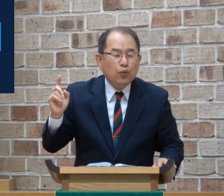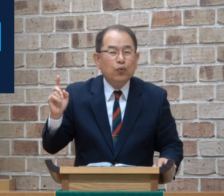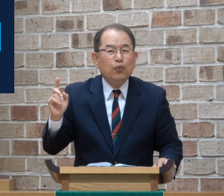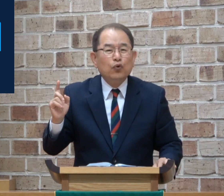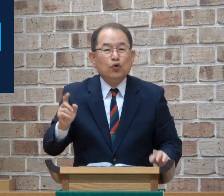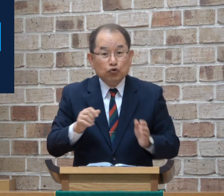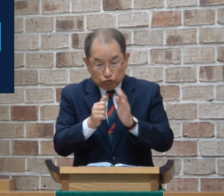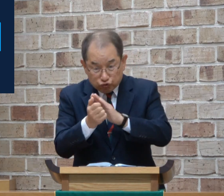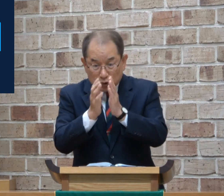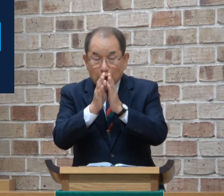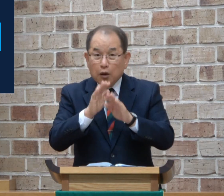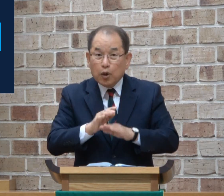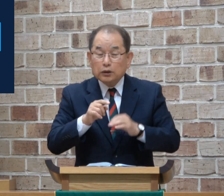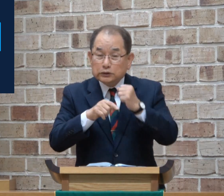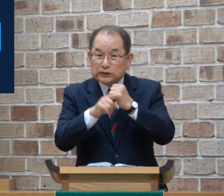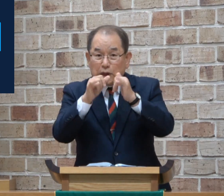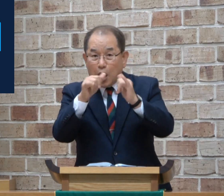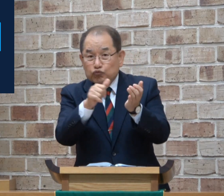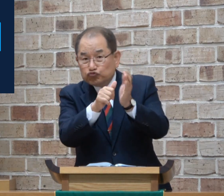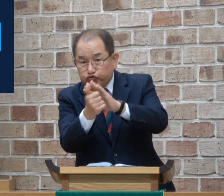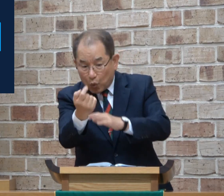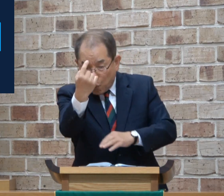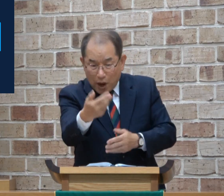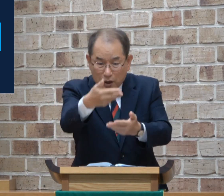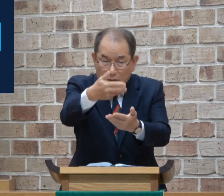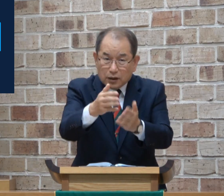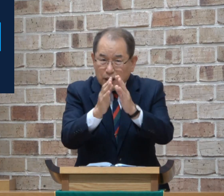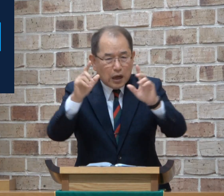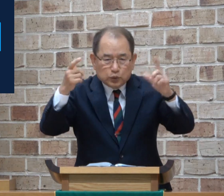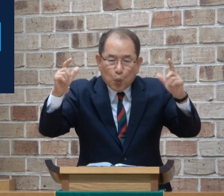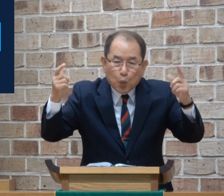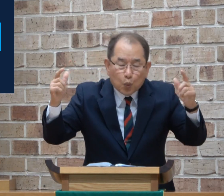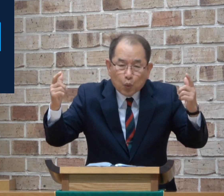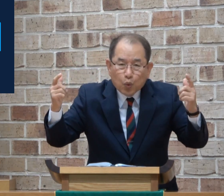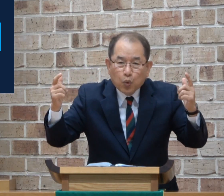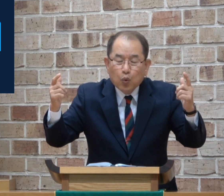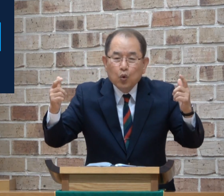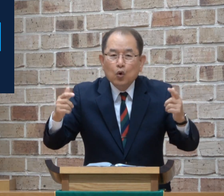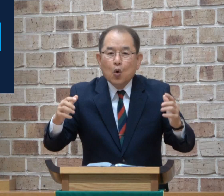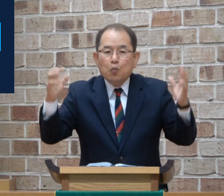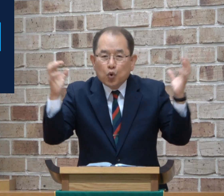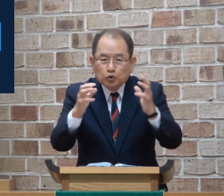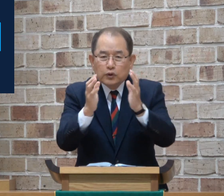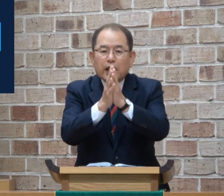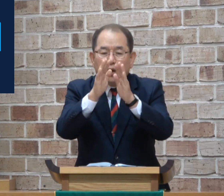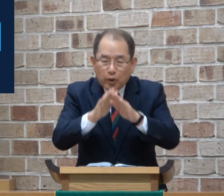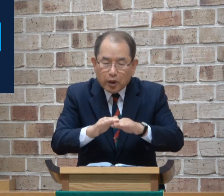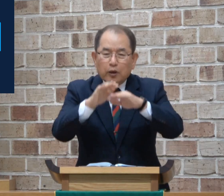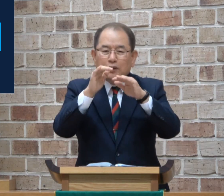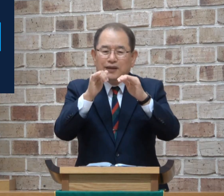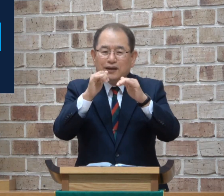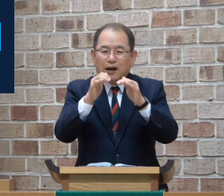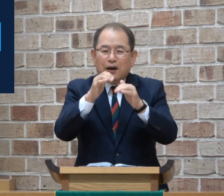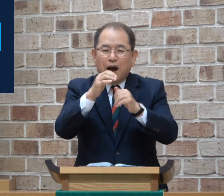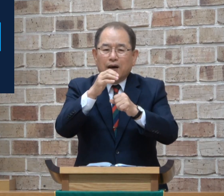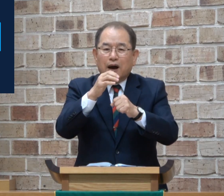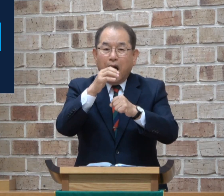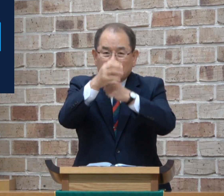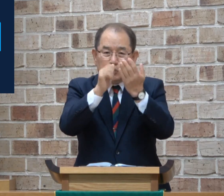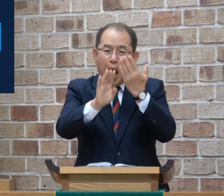죽은 예배라는 것은 뭐 여기에 그 관을 가지고 와서 뭐 예배한다 이런 것이 아니라, 예배를 드리는 것은